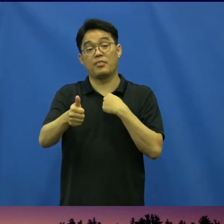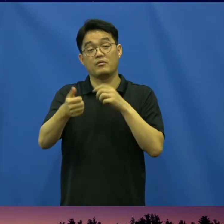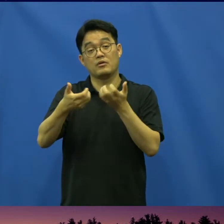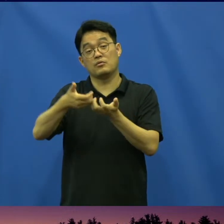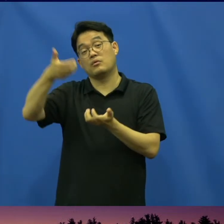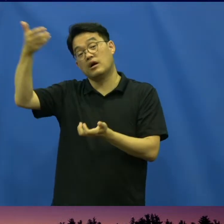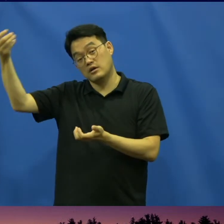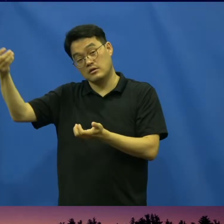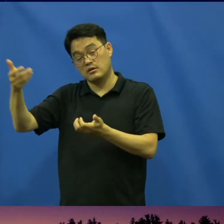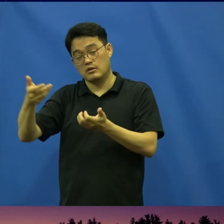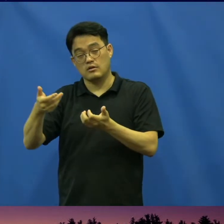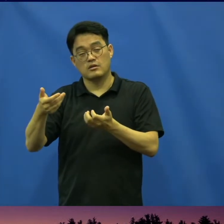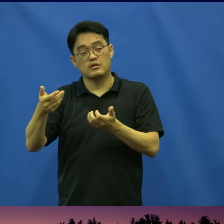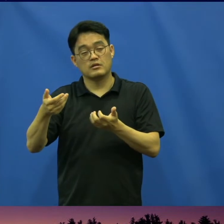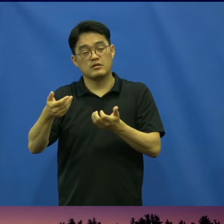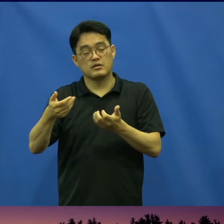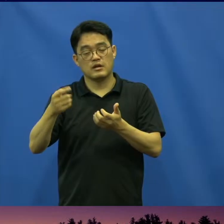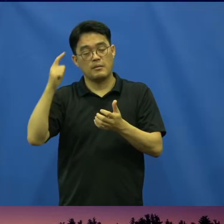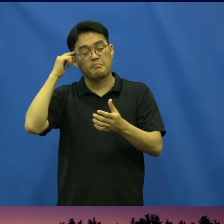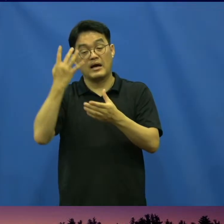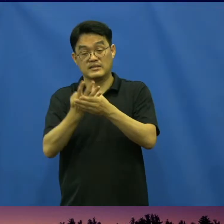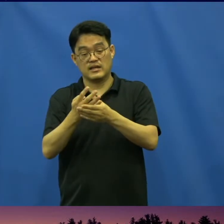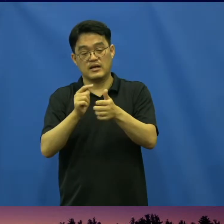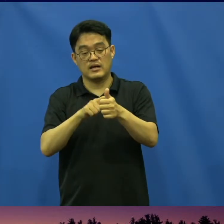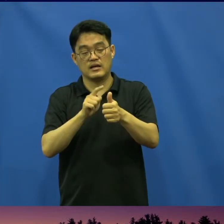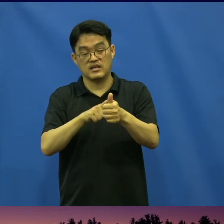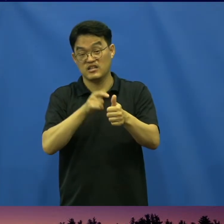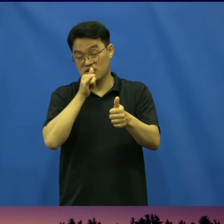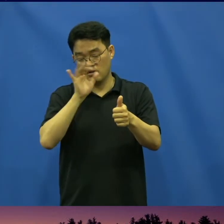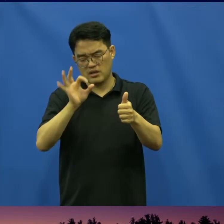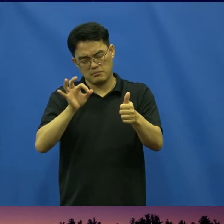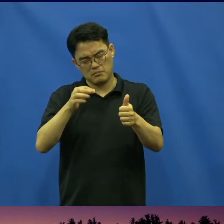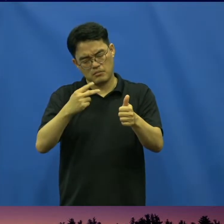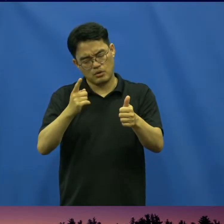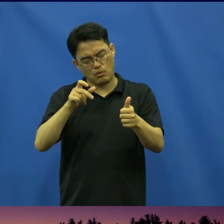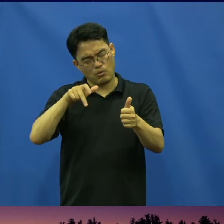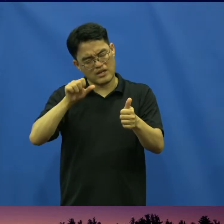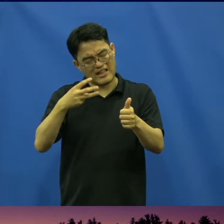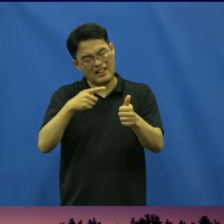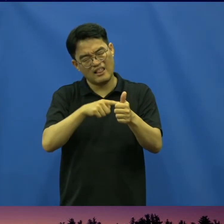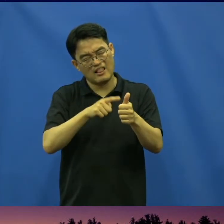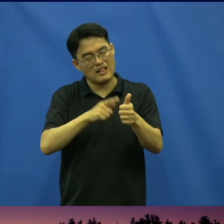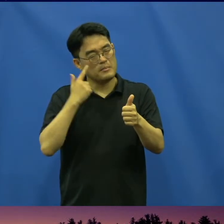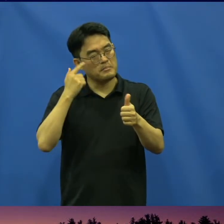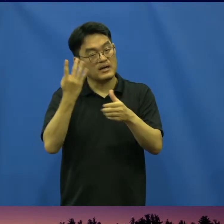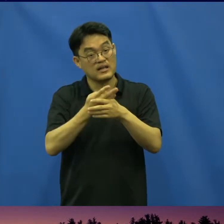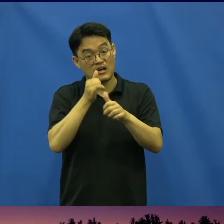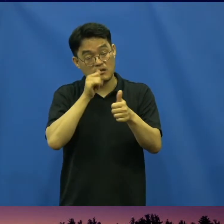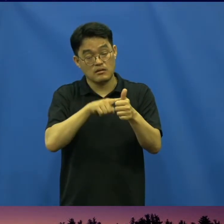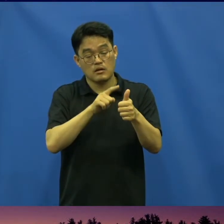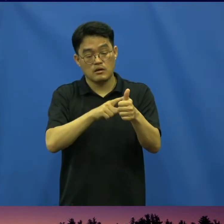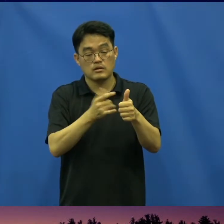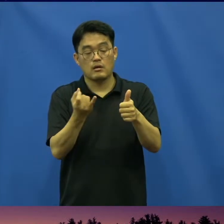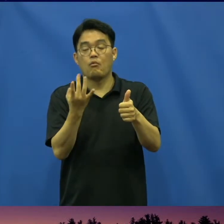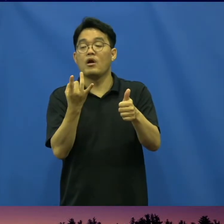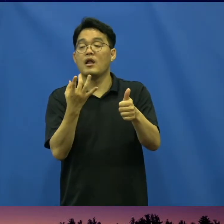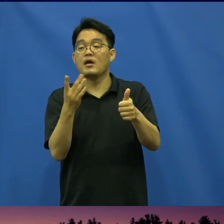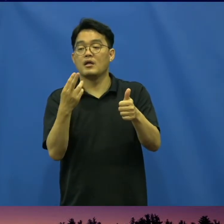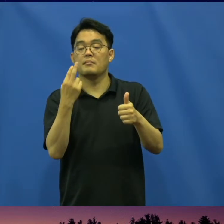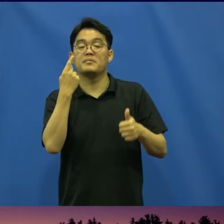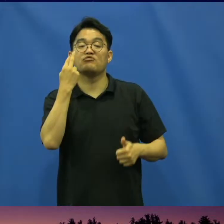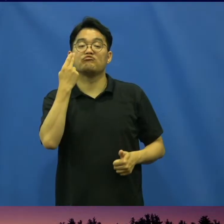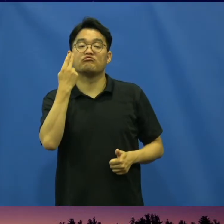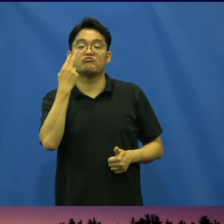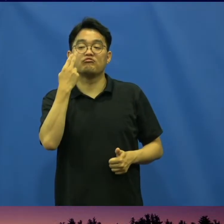돌아가셨는데 얼마나 훌륭한 분일까요? 나사에 계셨잖아요. 나사에 그분이 뭐 세계 과학자 몇 인 안에 들어가요. 이름에도